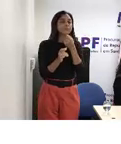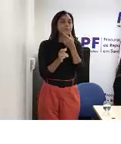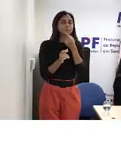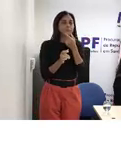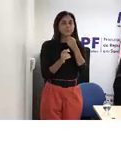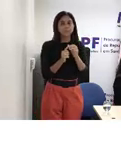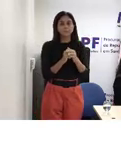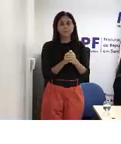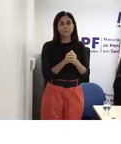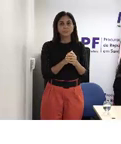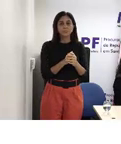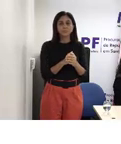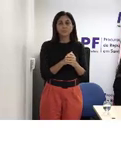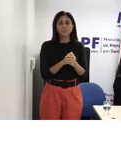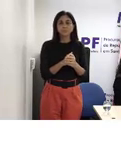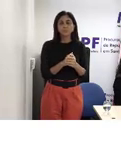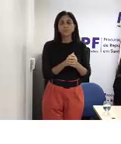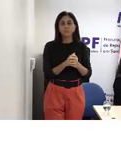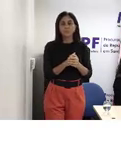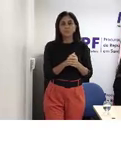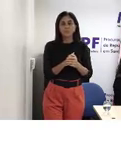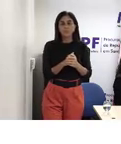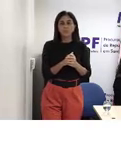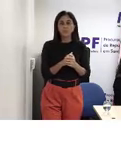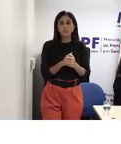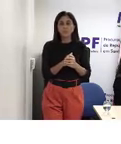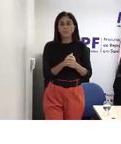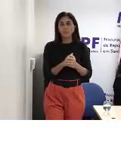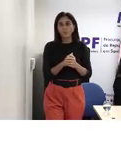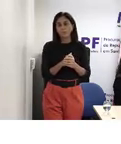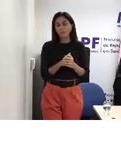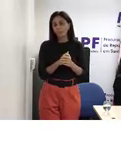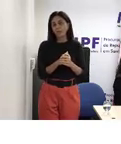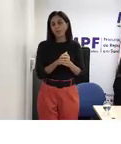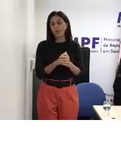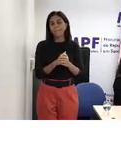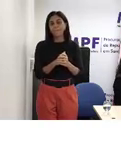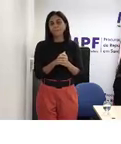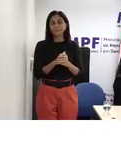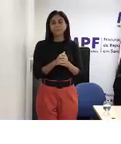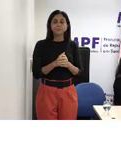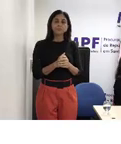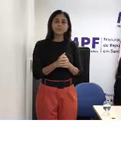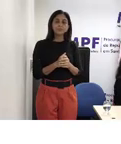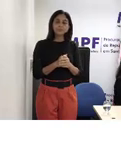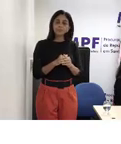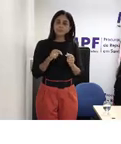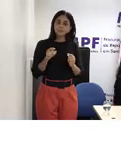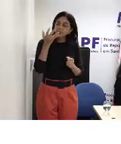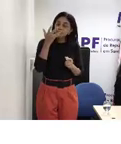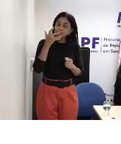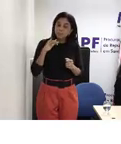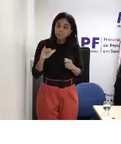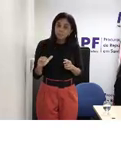isso que ele se faz passar por outra pessoa até mesmo se uma criança bom a vítima relatou que recebeu uma solicitação de amizade no